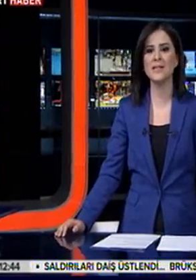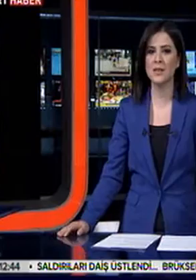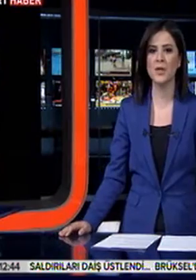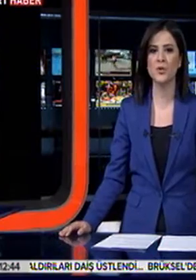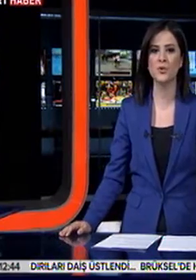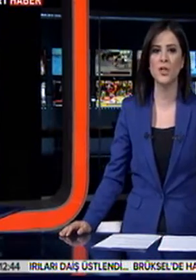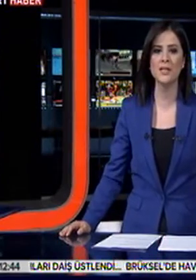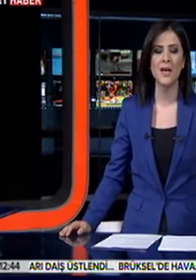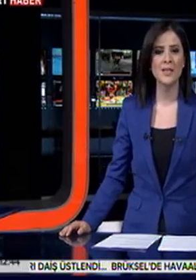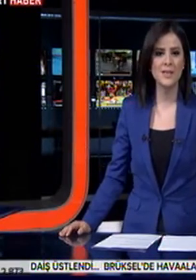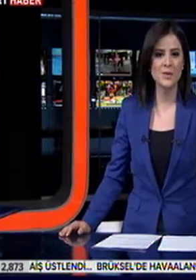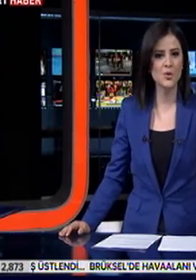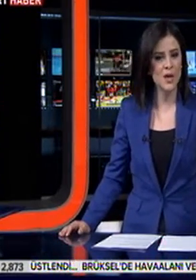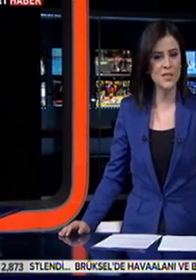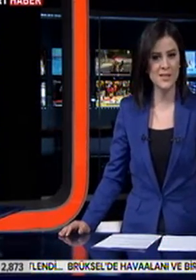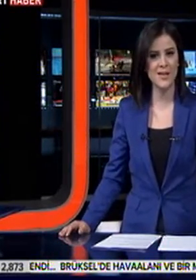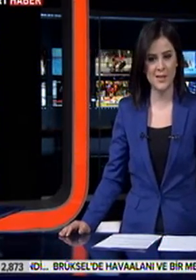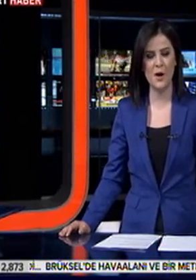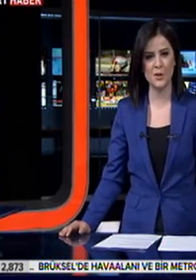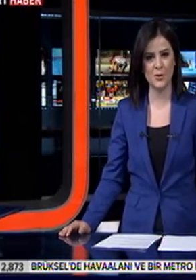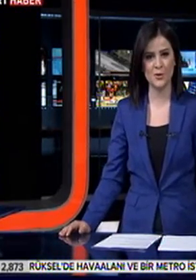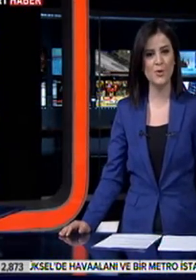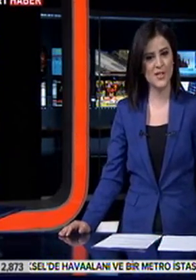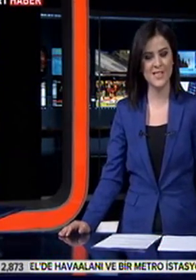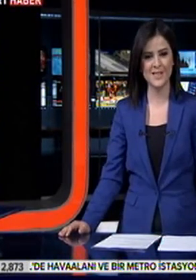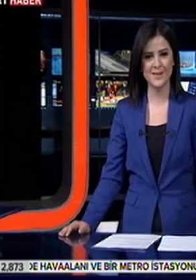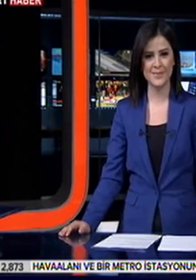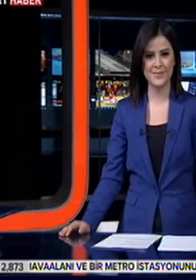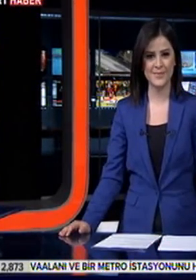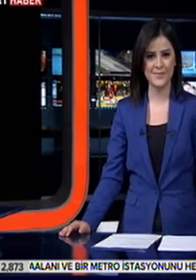TRT Haber ekranlarında sizleri bekliyor olacağız. Yayınımız Dünyamız Detay'la devam ediyor. Hoşçakalın.